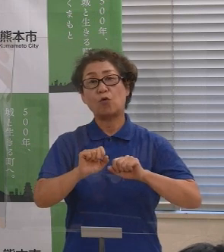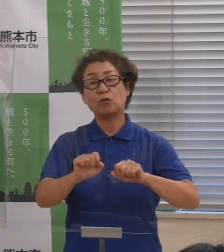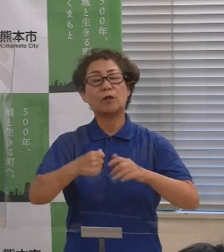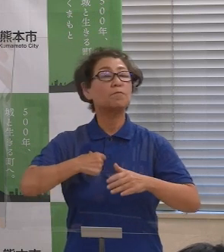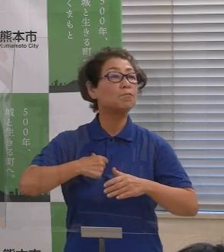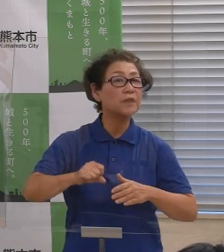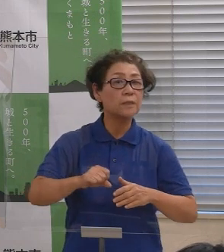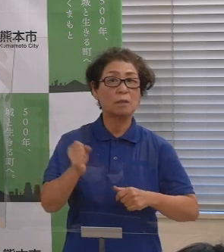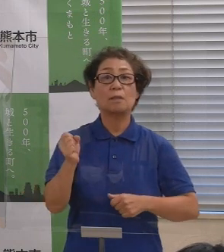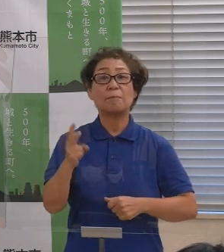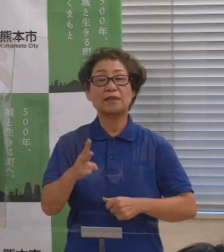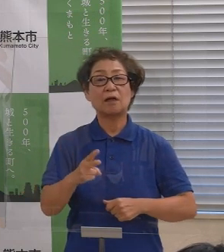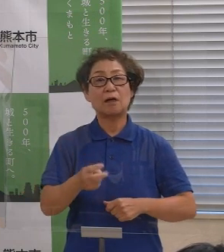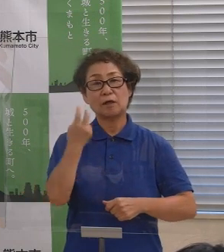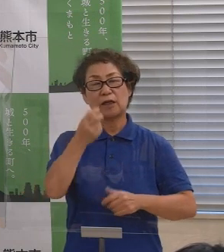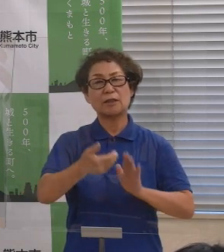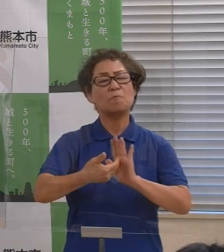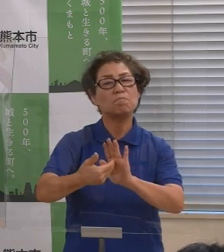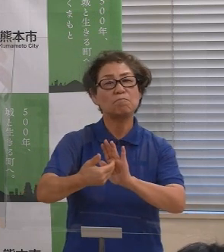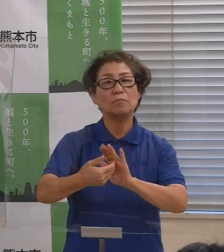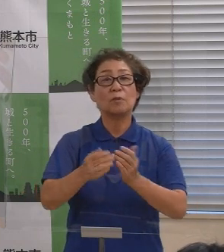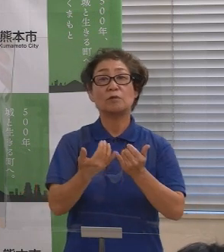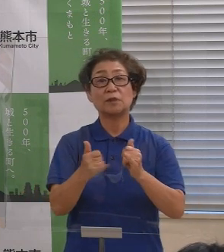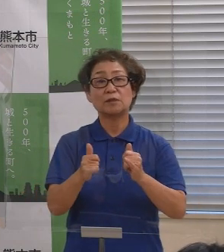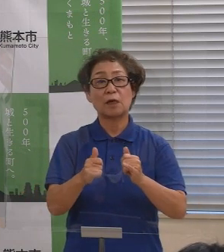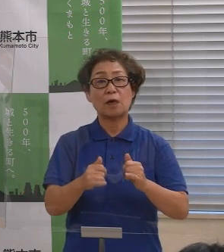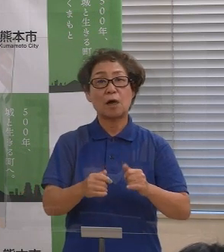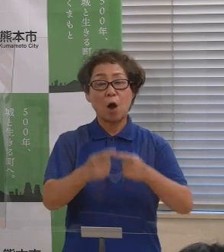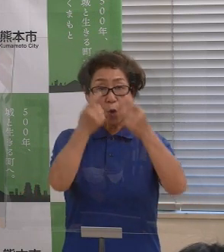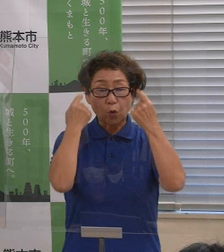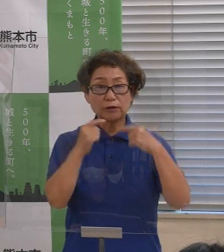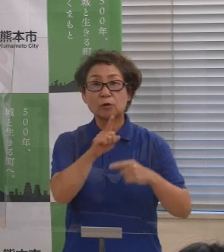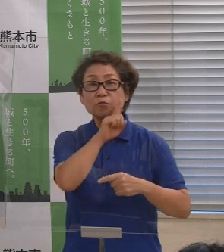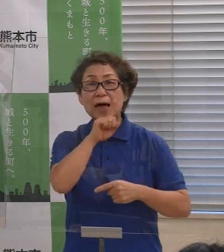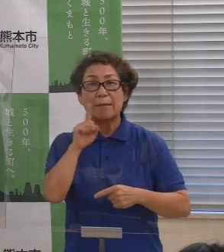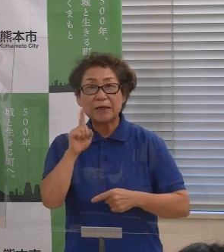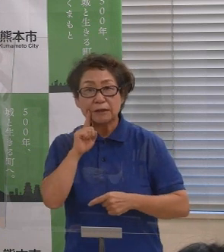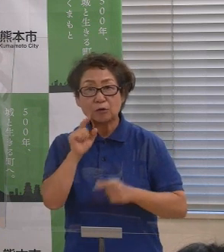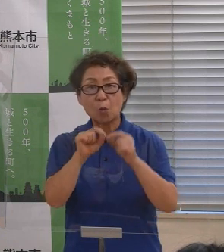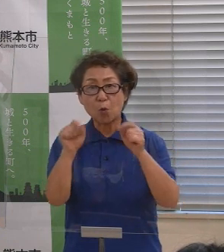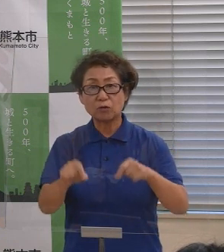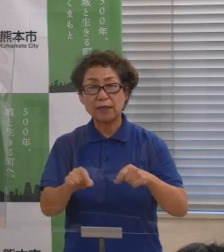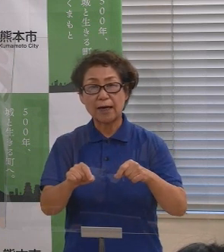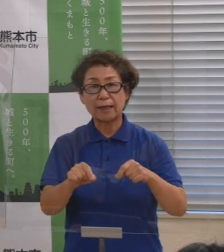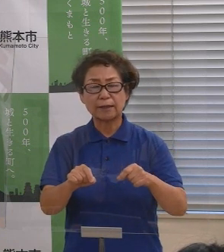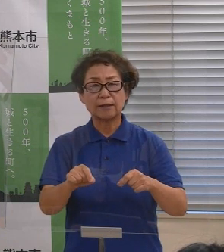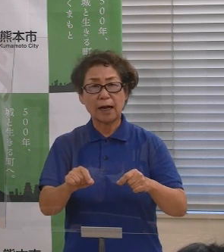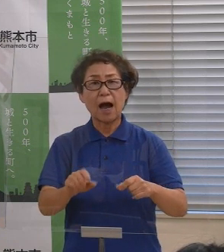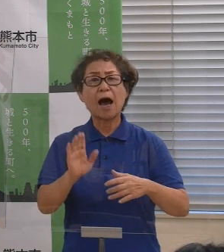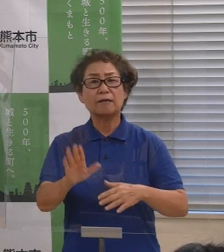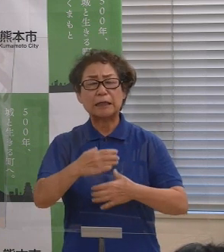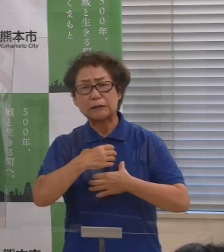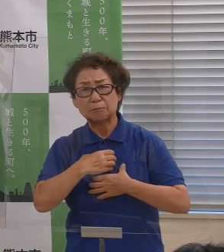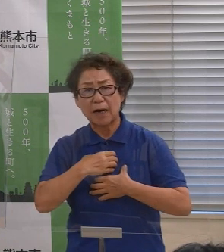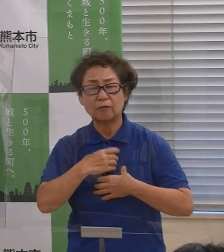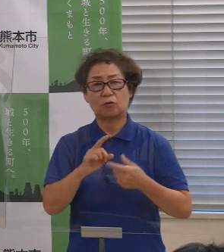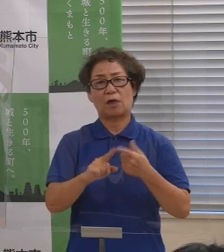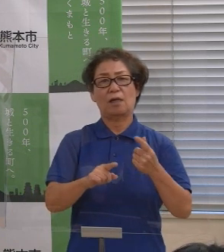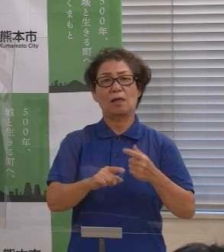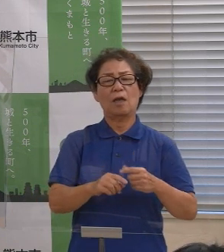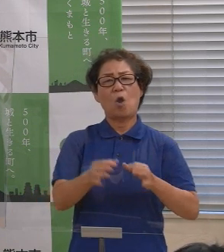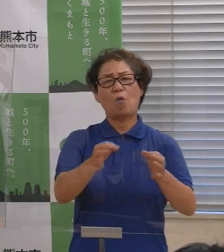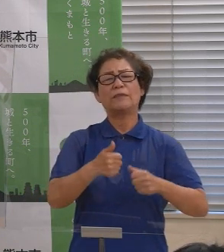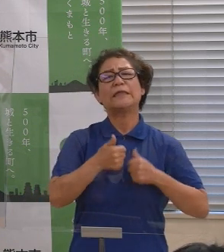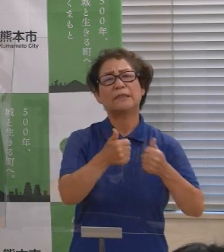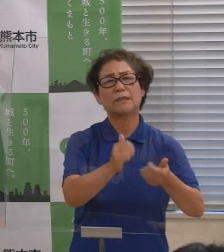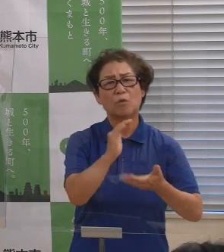ない、あるいは拒否をするということに対してはいろいろプライバシーがですね、やはり、心配であるとか、お店に行ったこと